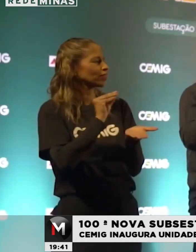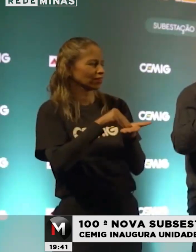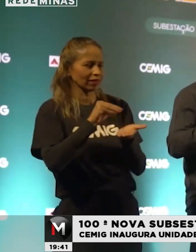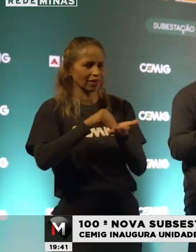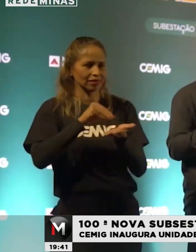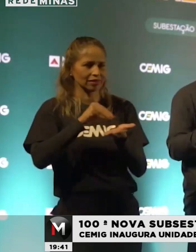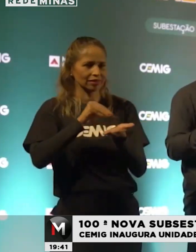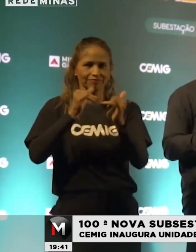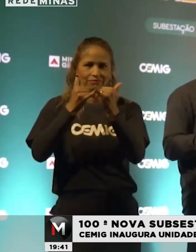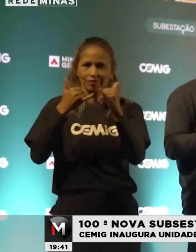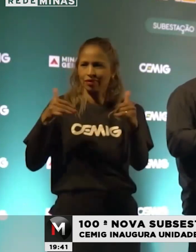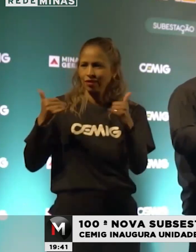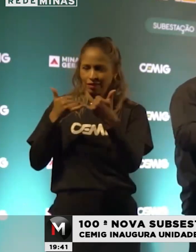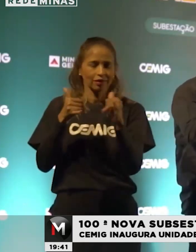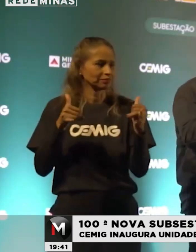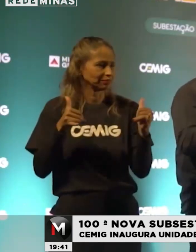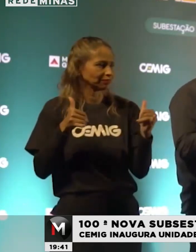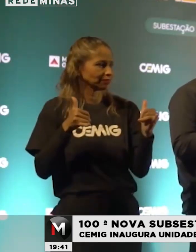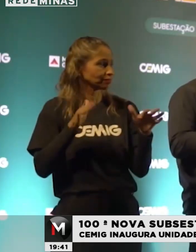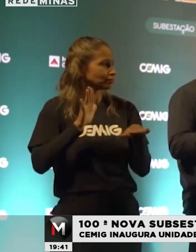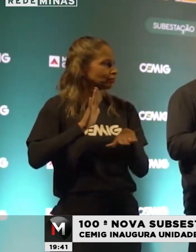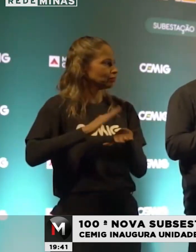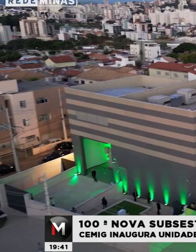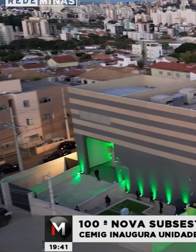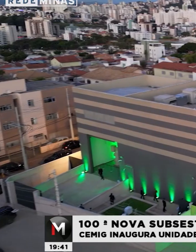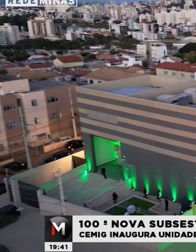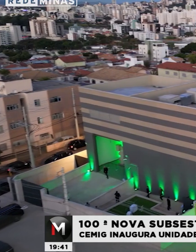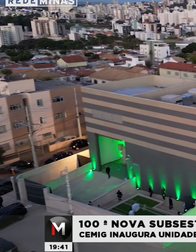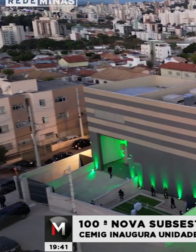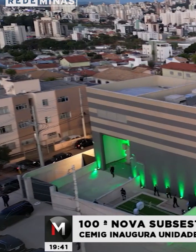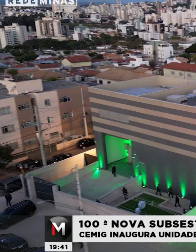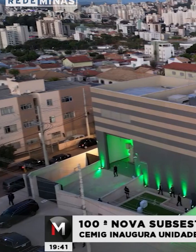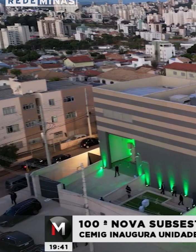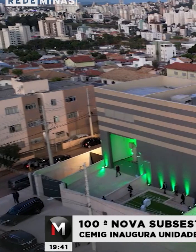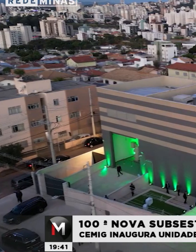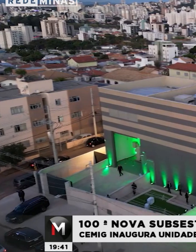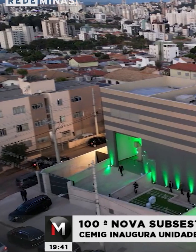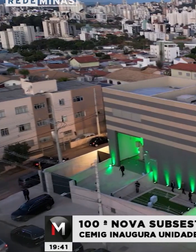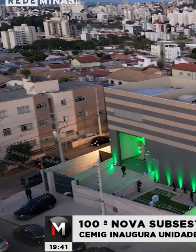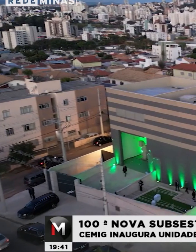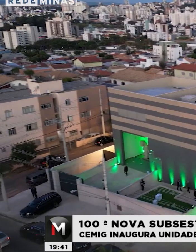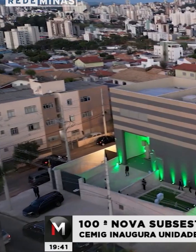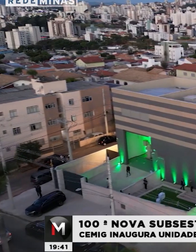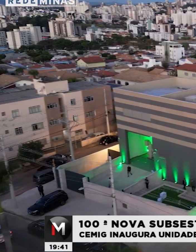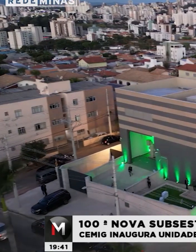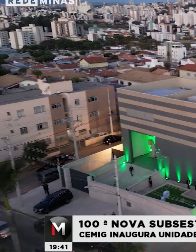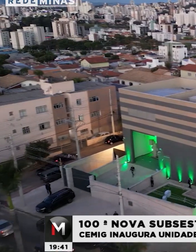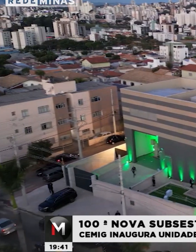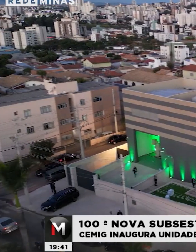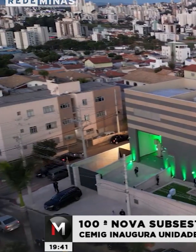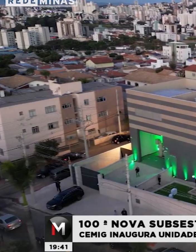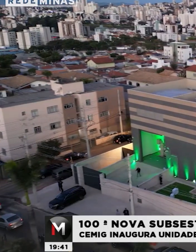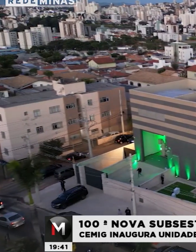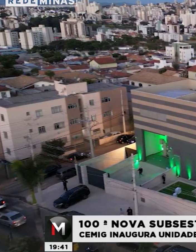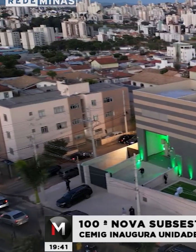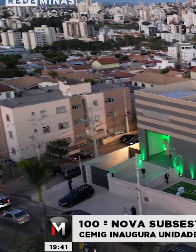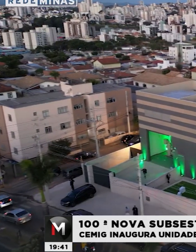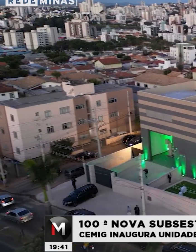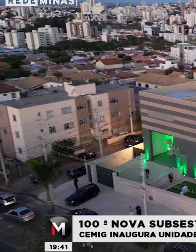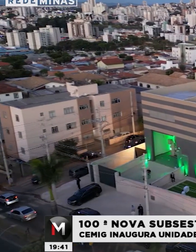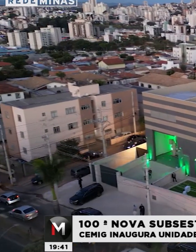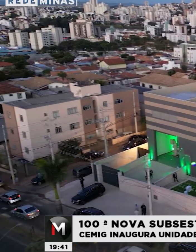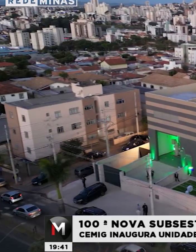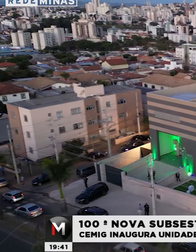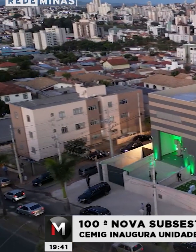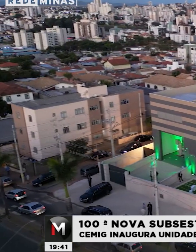O governador Romeu Zema afirmou que a intenção é que a CEMIG inaugure mais 100 novas subestações em todo o